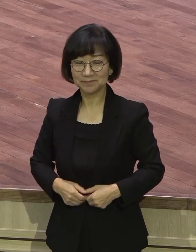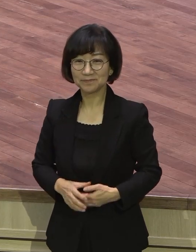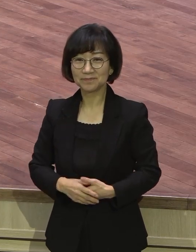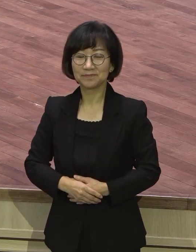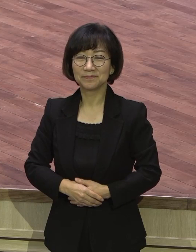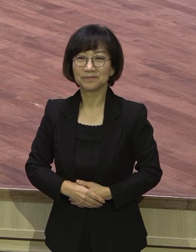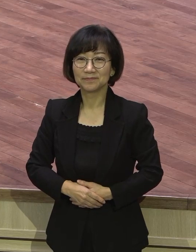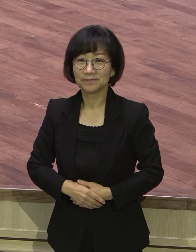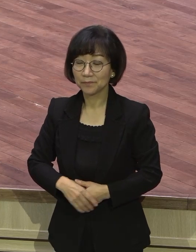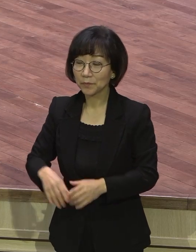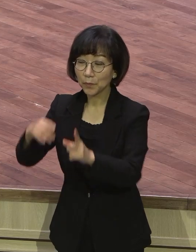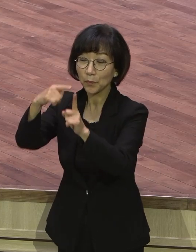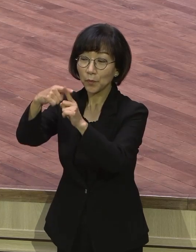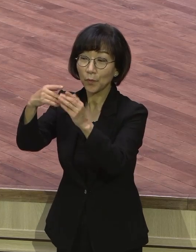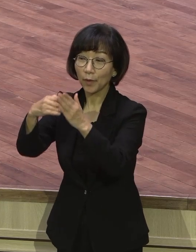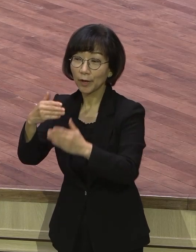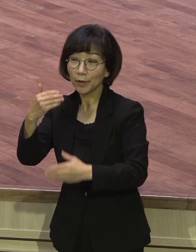하나님의